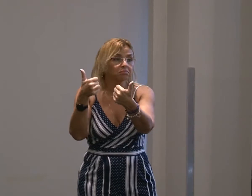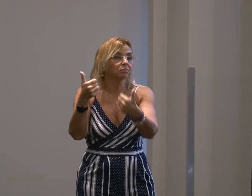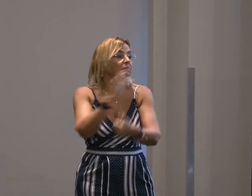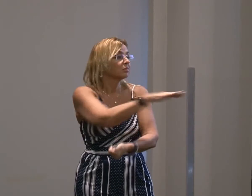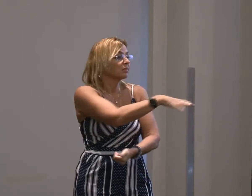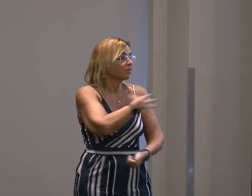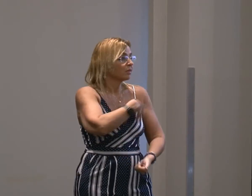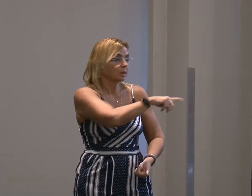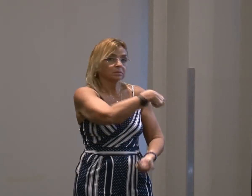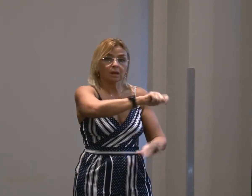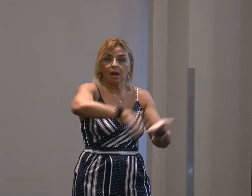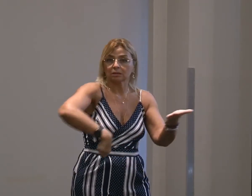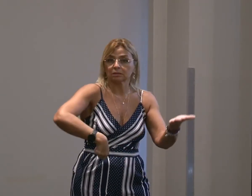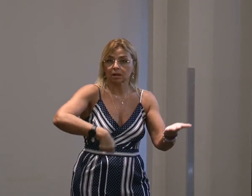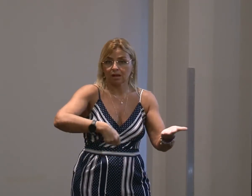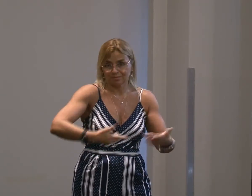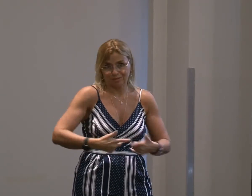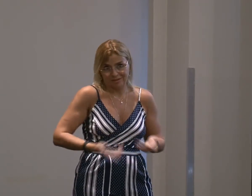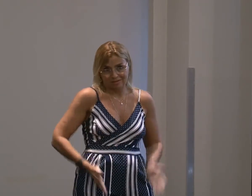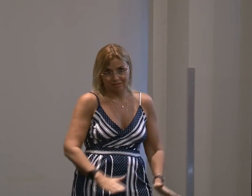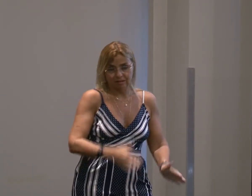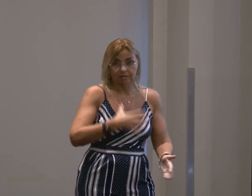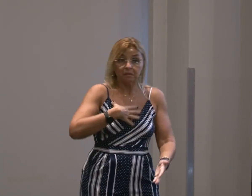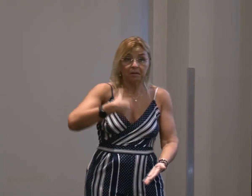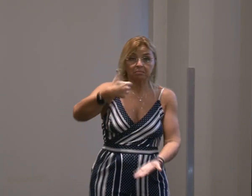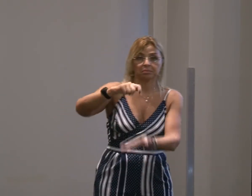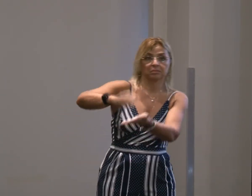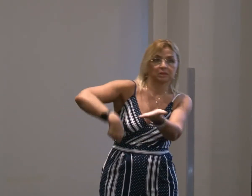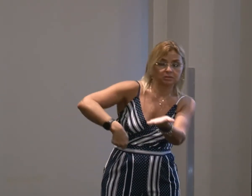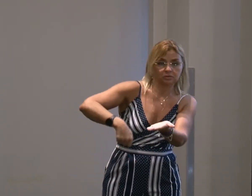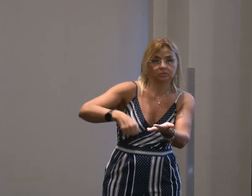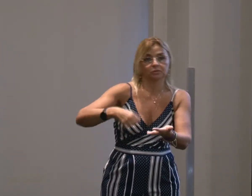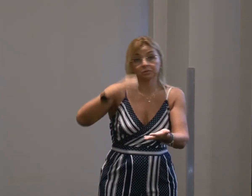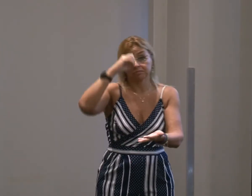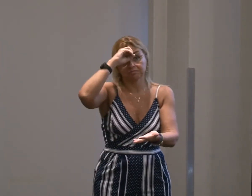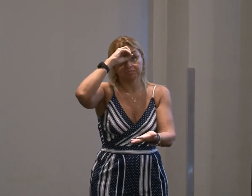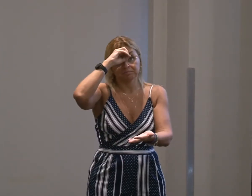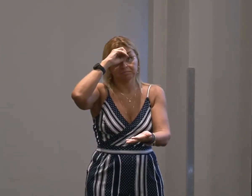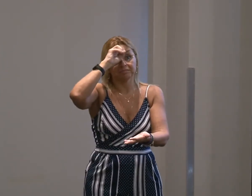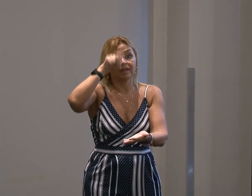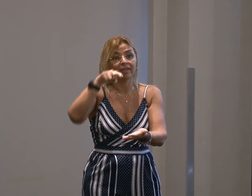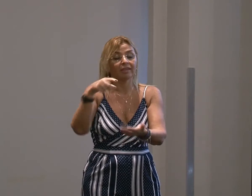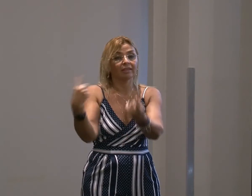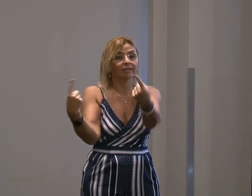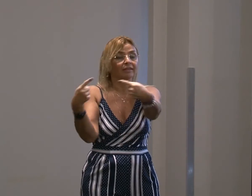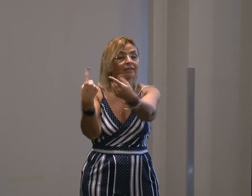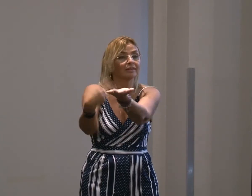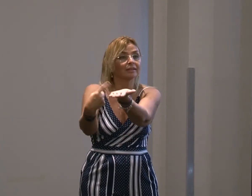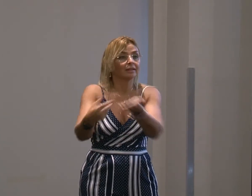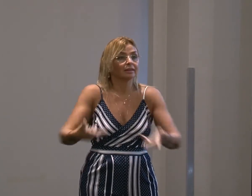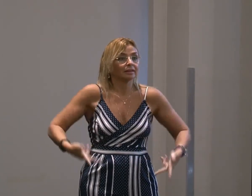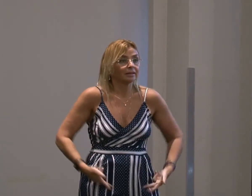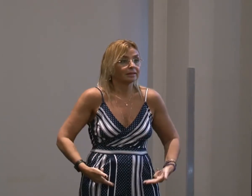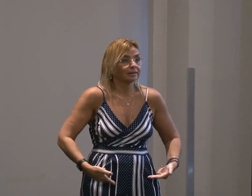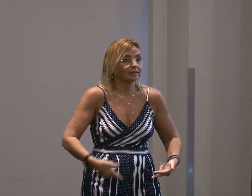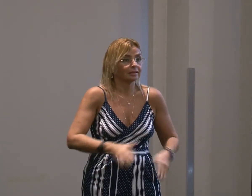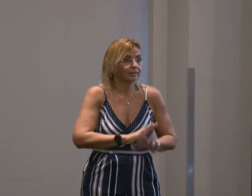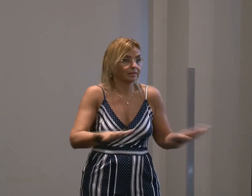mãe. E aí falou para a filha assim, no meio da consulta falou assim, olha, você precisa assinar esse termo aqui,